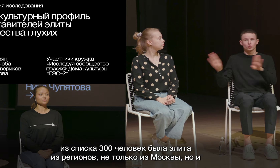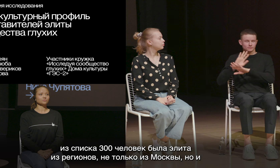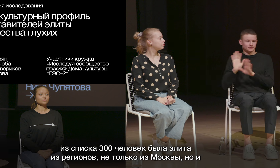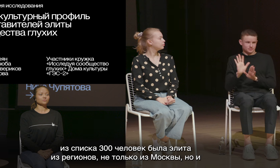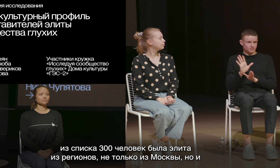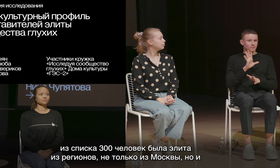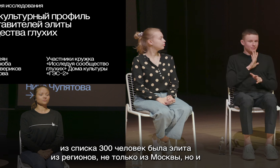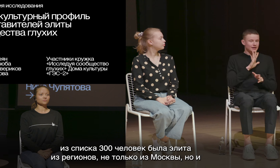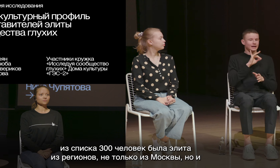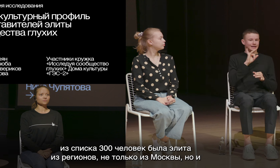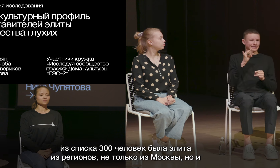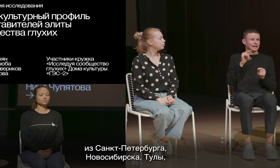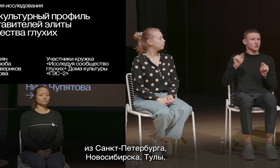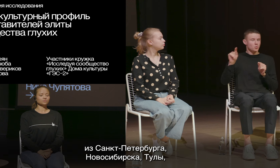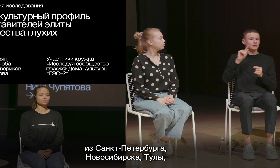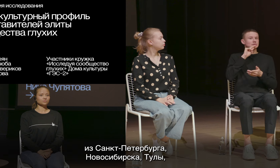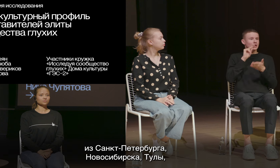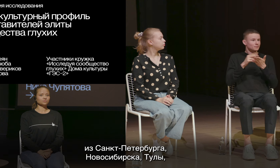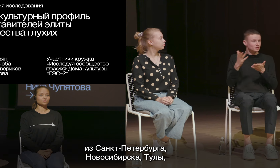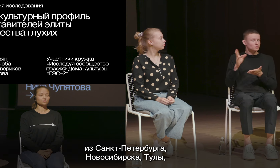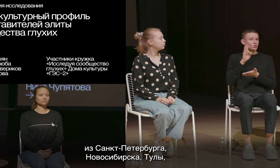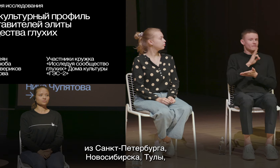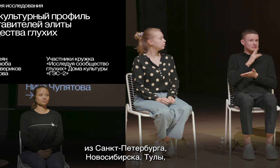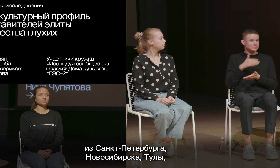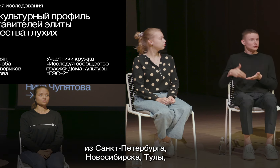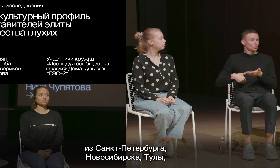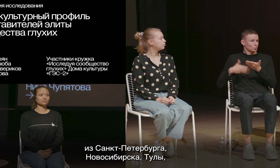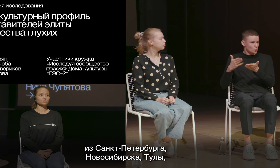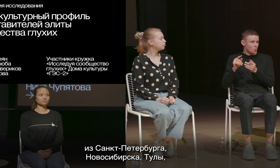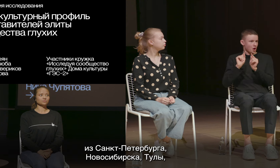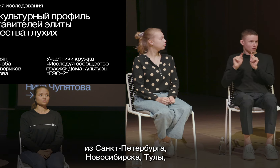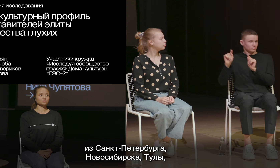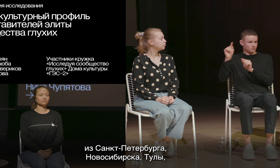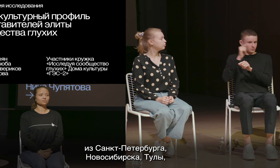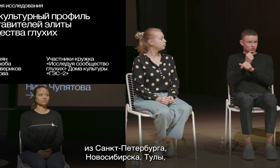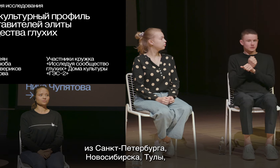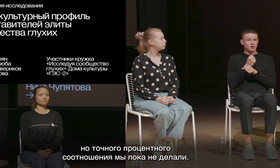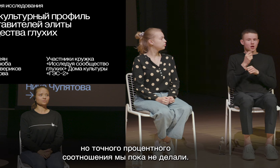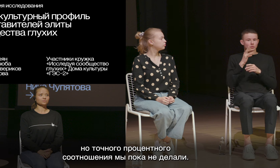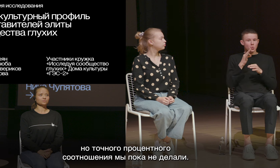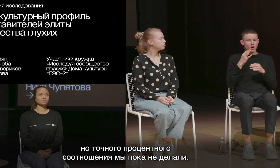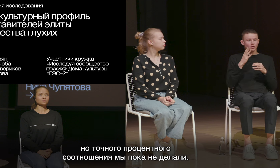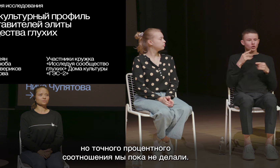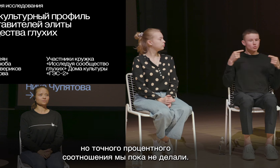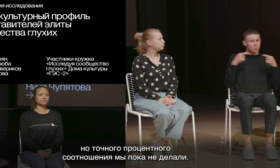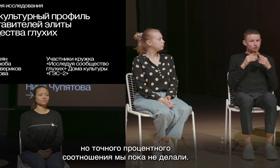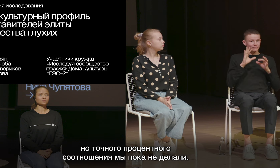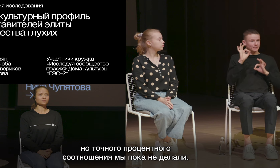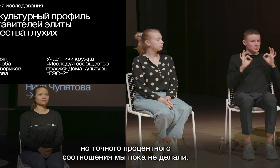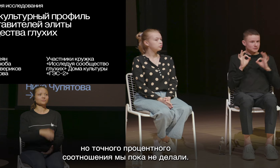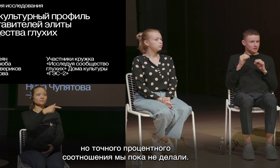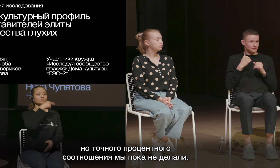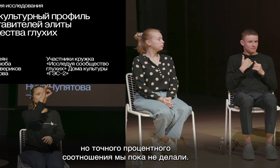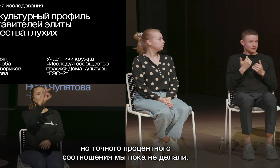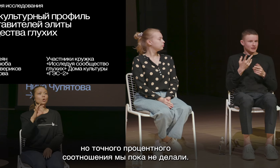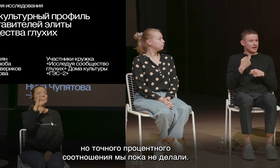только из Москвы, Московской области, Санкт-Петербург, Новосибирск, Тула. Сделали мы, но точного